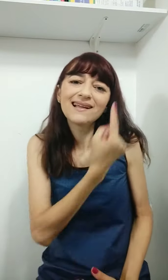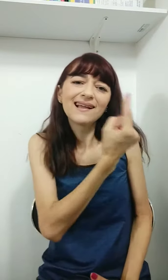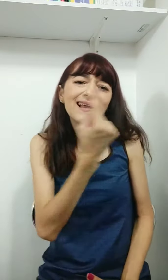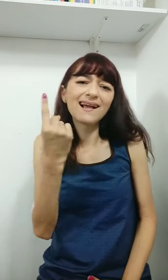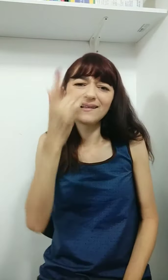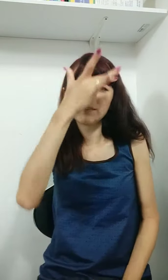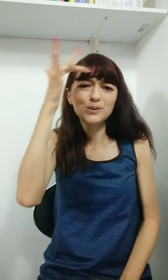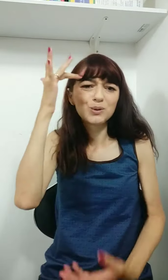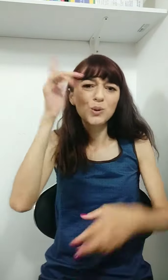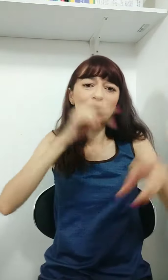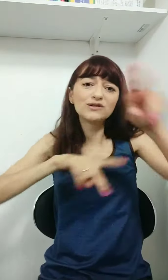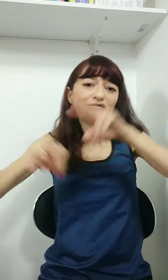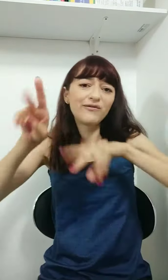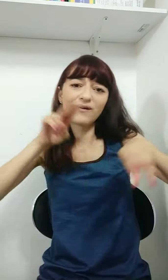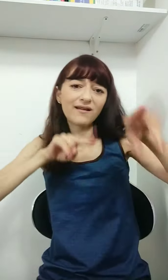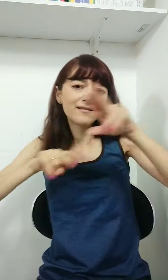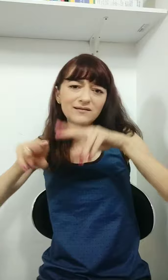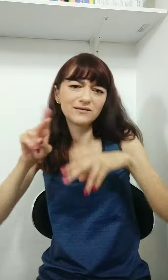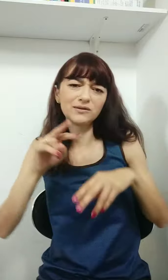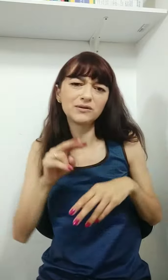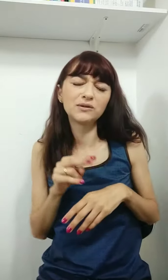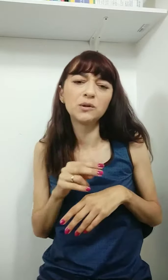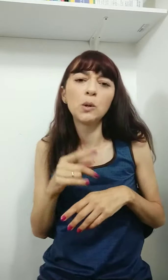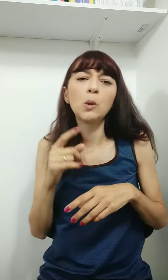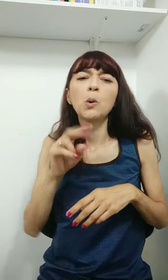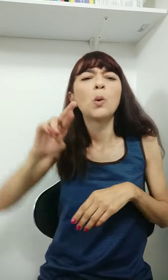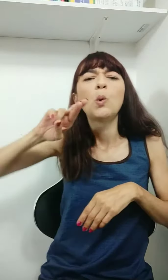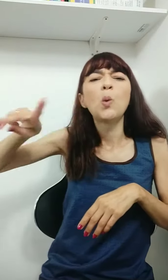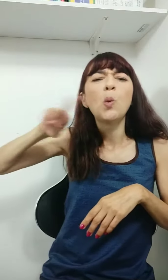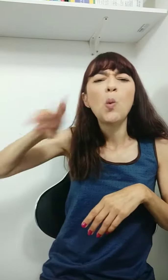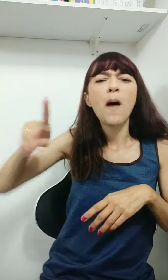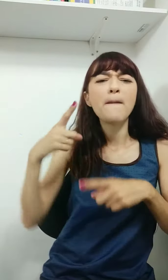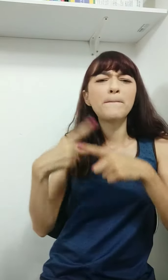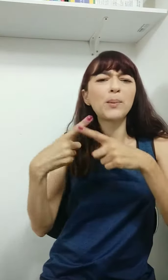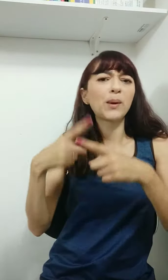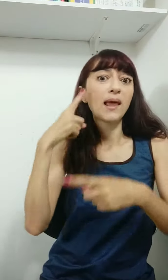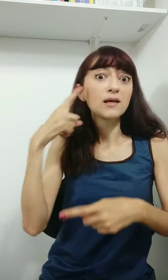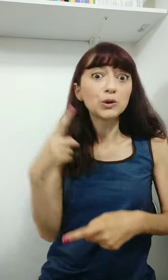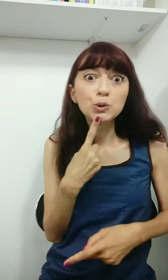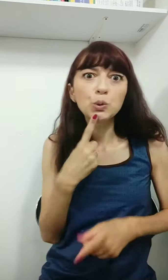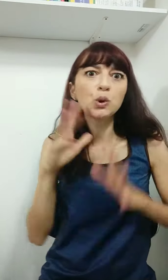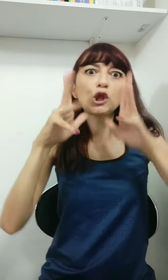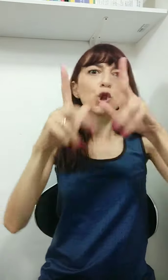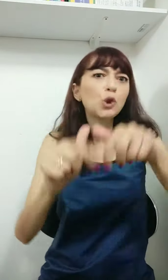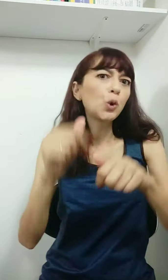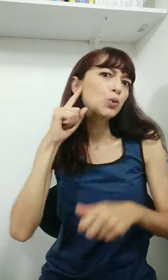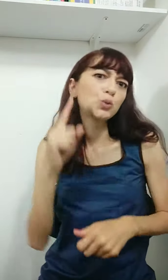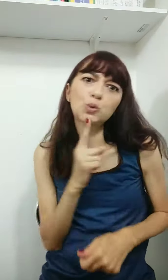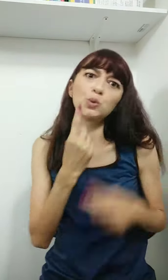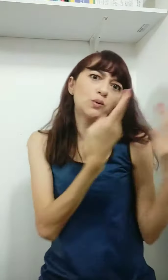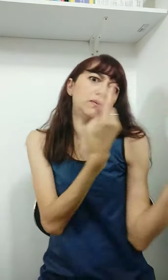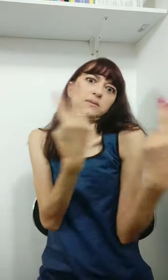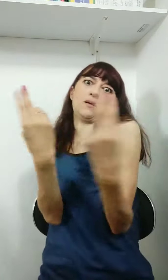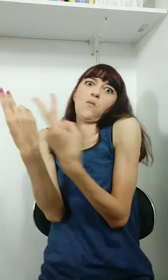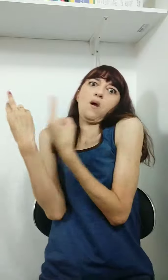tem que ser uma questão mais pessoal, tá? Porque não tem como eu colocar aqui uma regra e falar todos os surdos são assim. Não são, tá, gente? Não